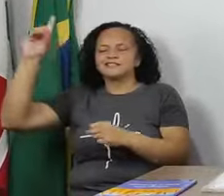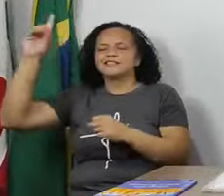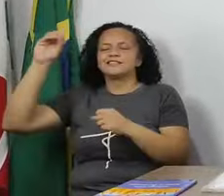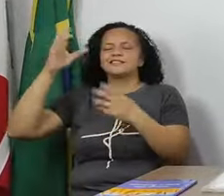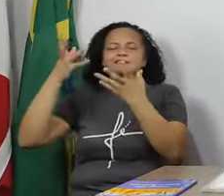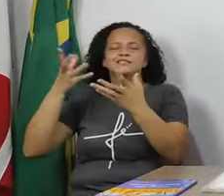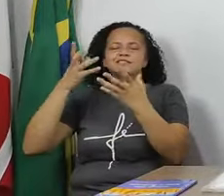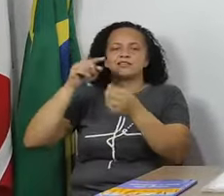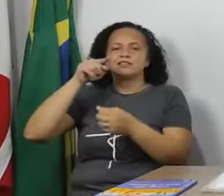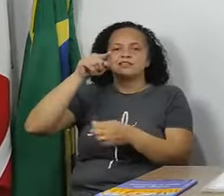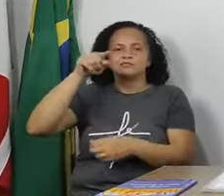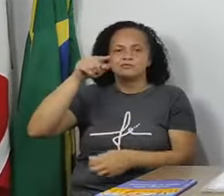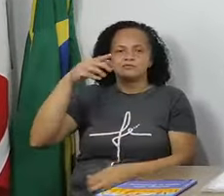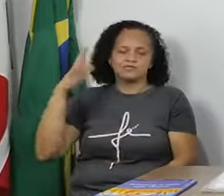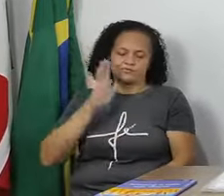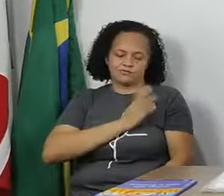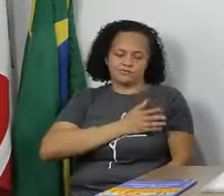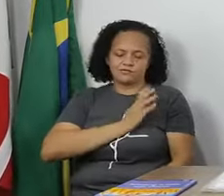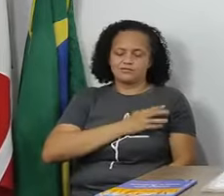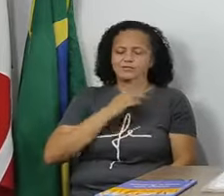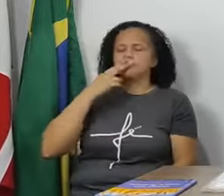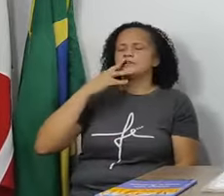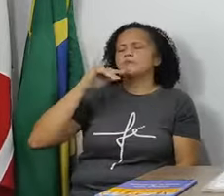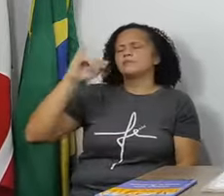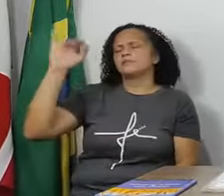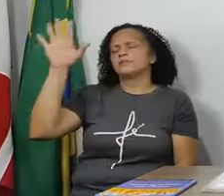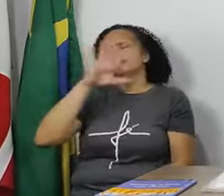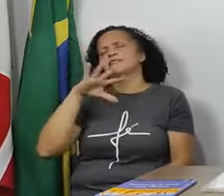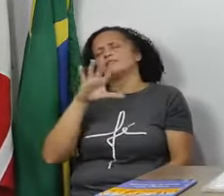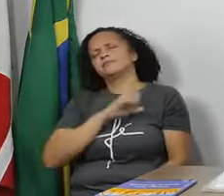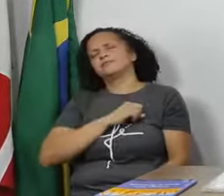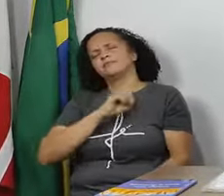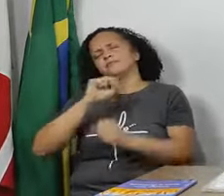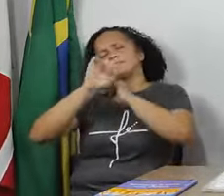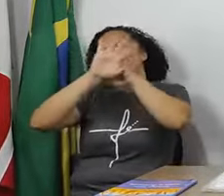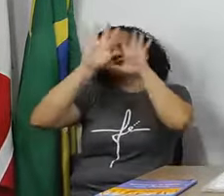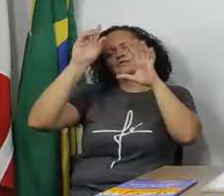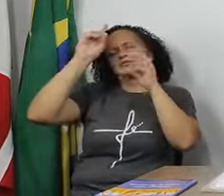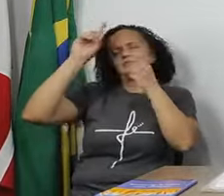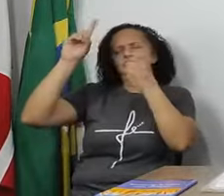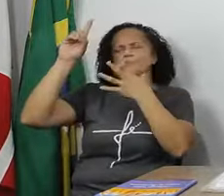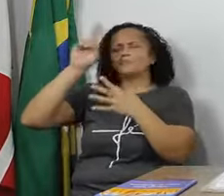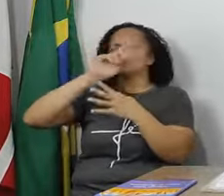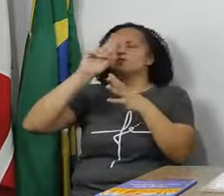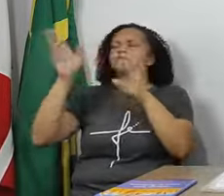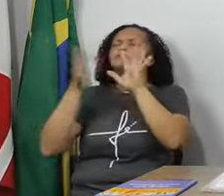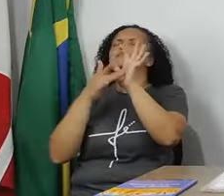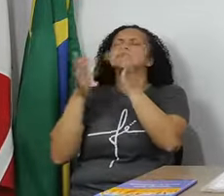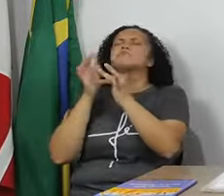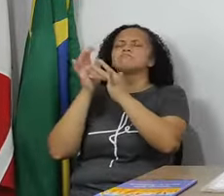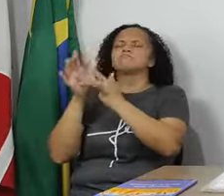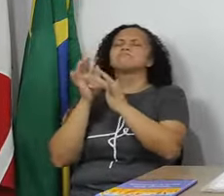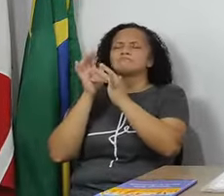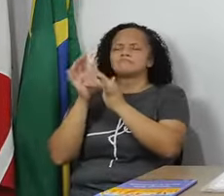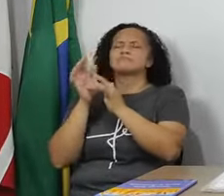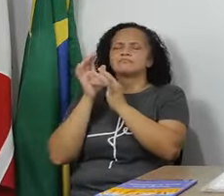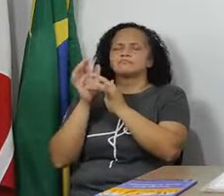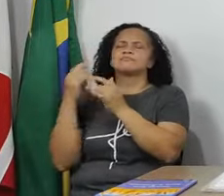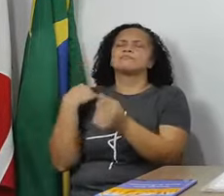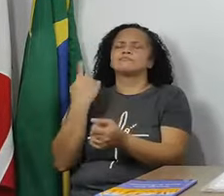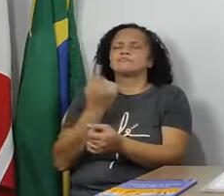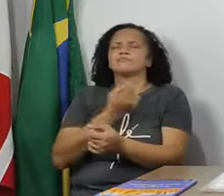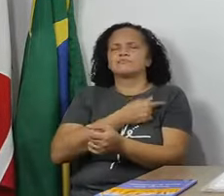Pai querido, Pai glorioso, Pai bendito, em nome do teu Filho Jesus Cristo, aquele que vive e reina para todo sempre,